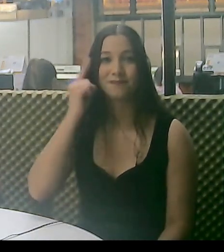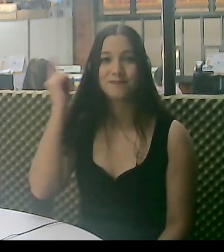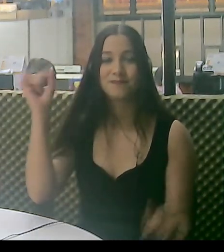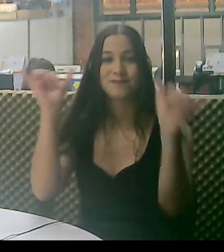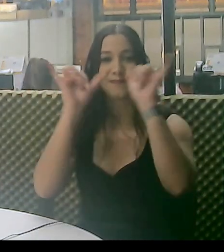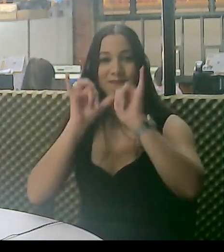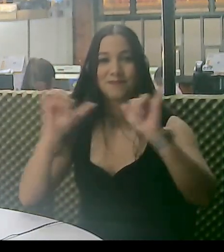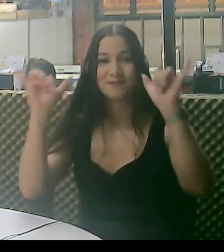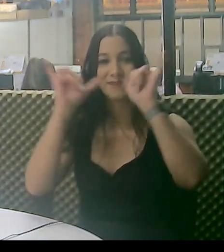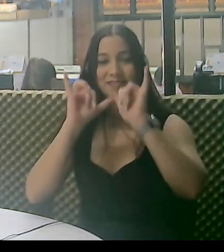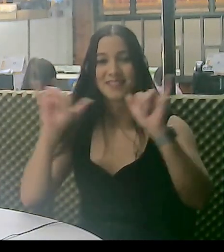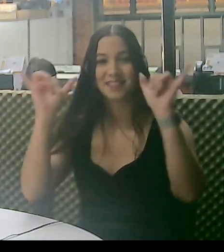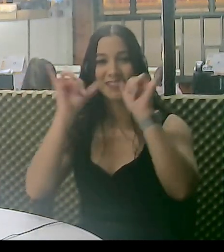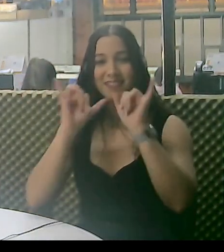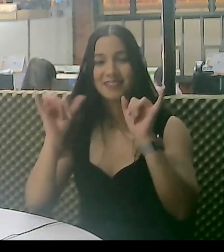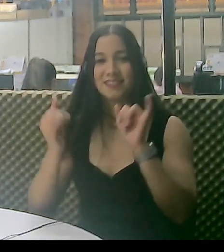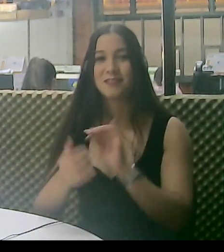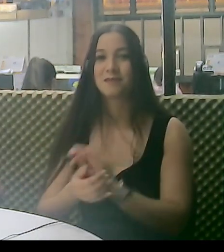Giro de